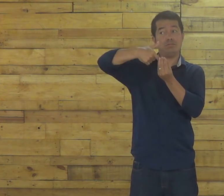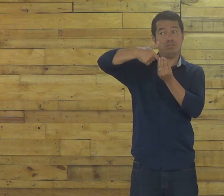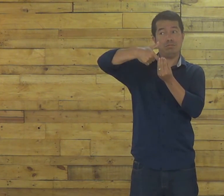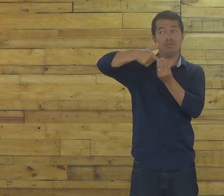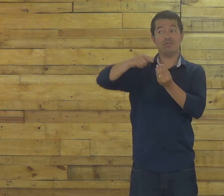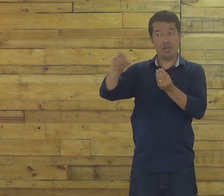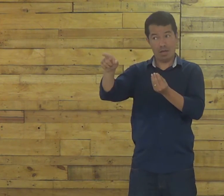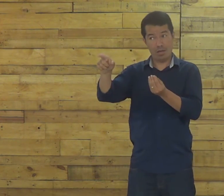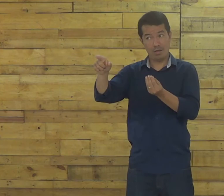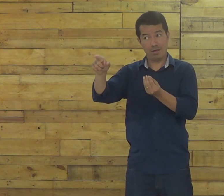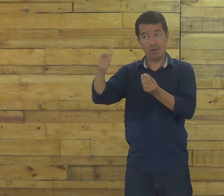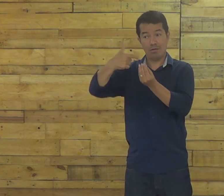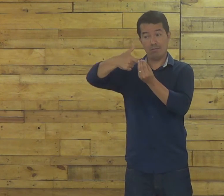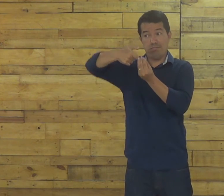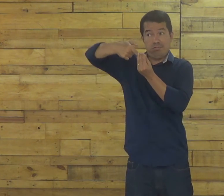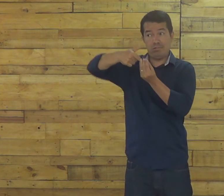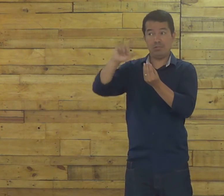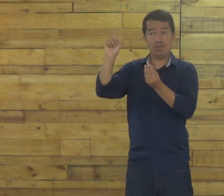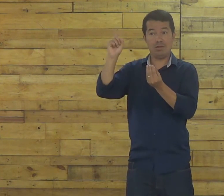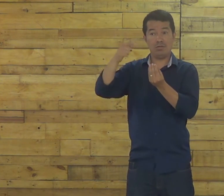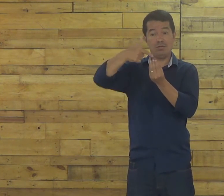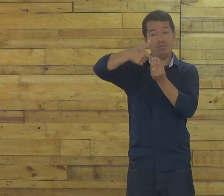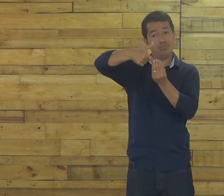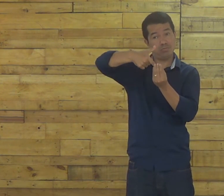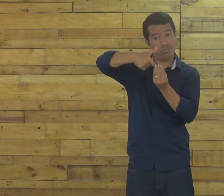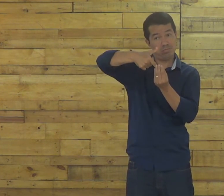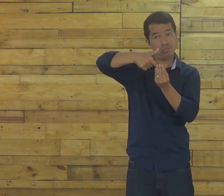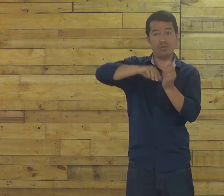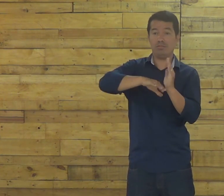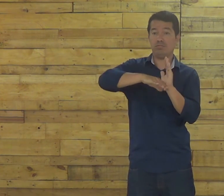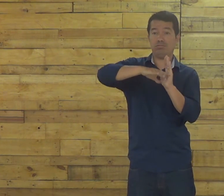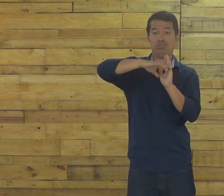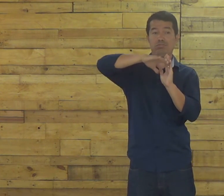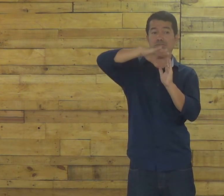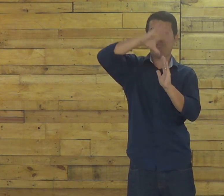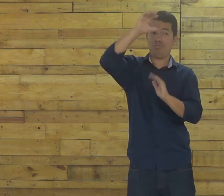Calma. Não é dar um tiro, hein? Cuidado,